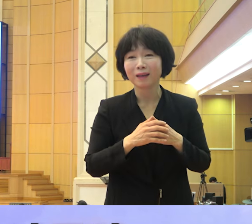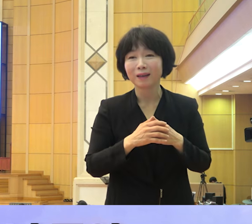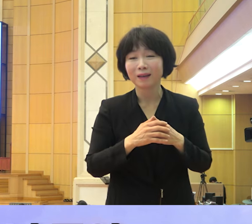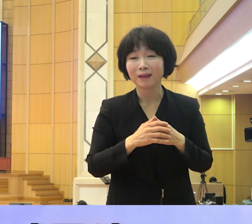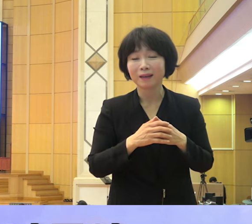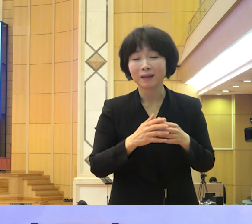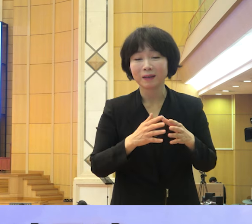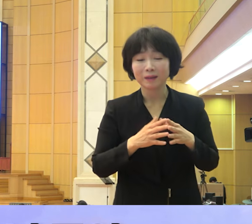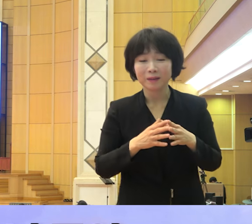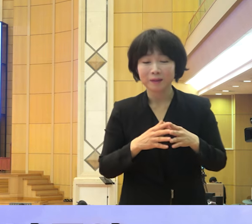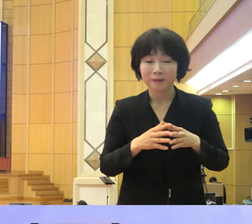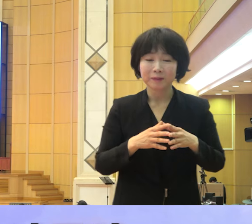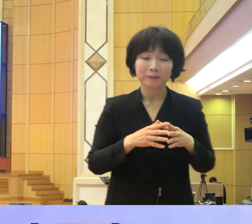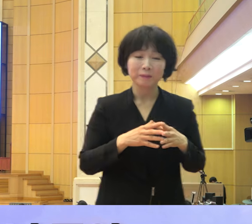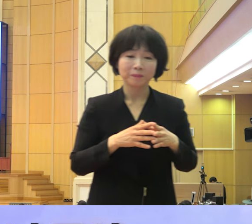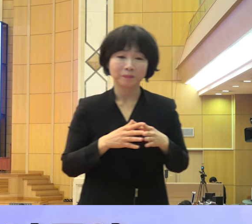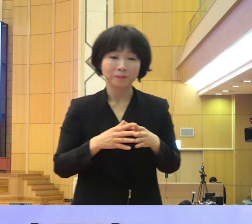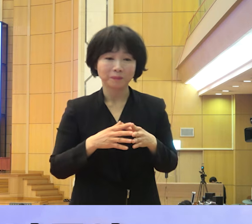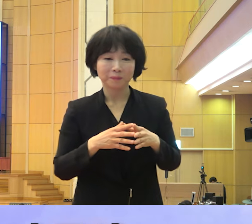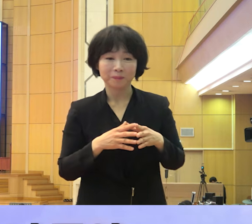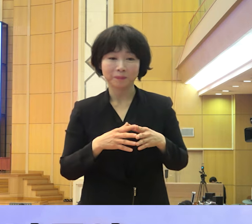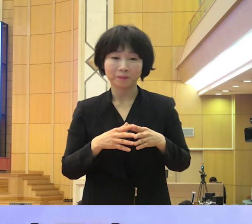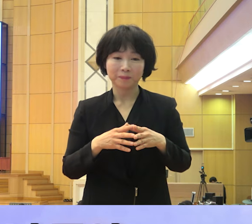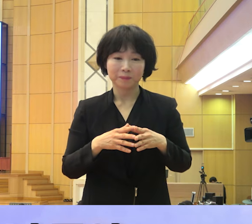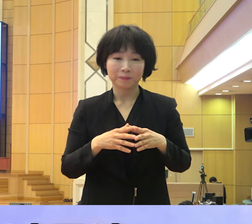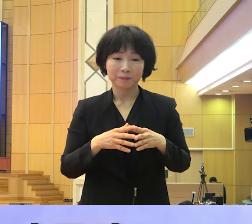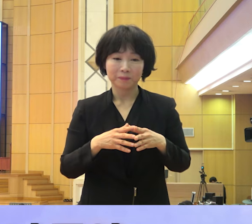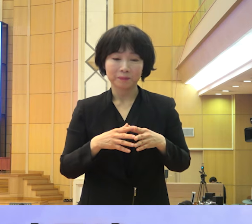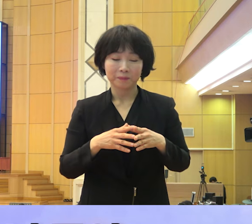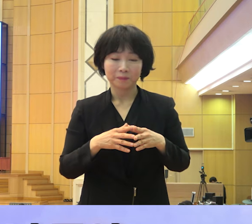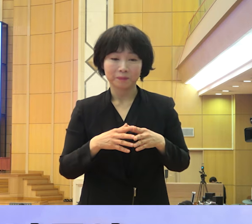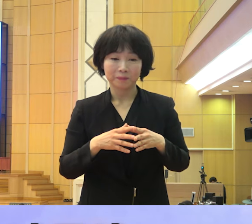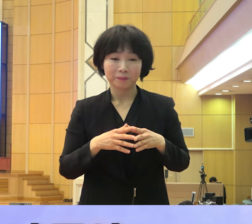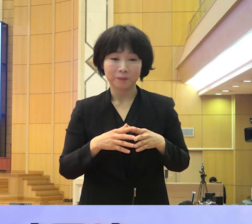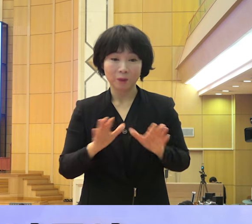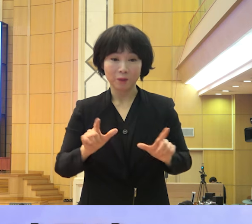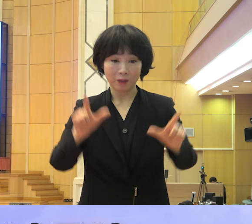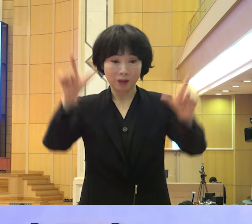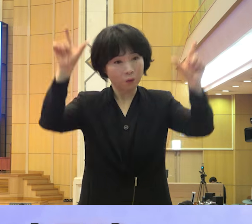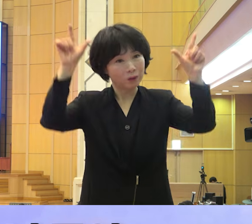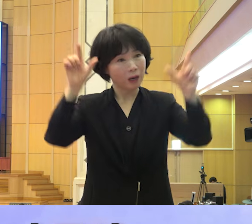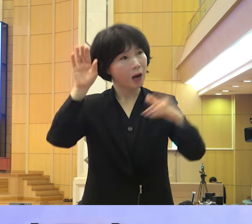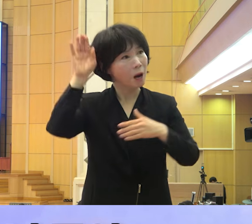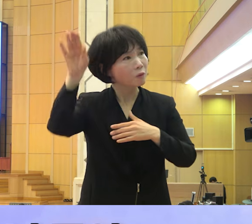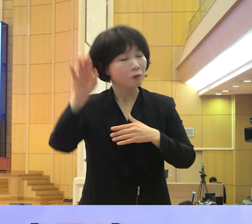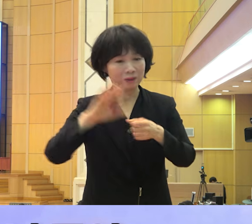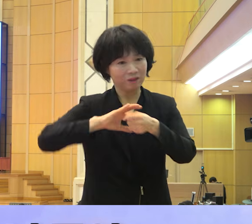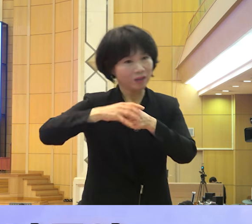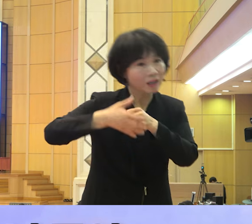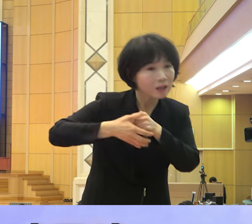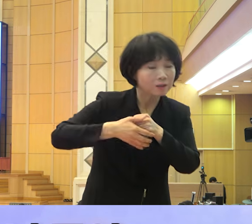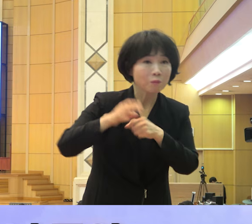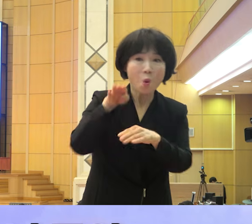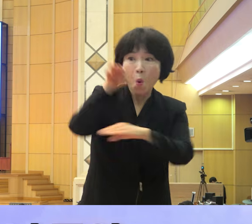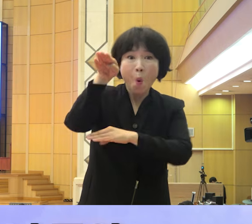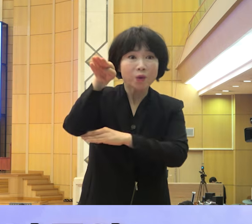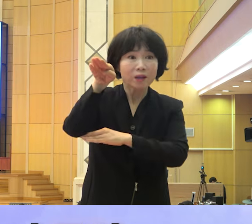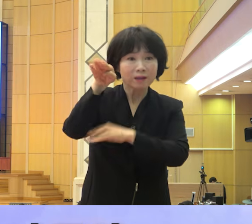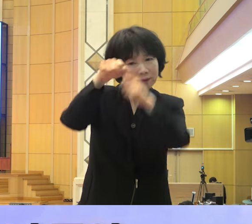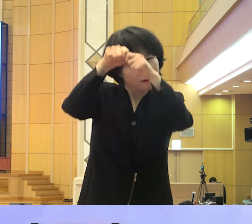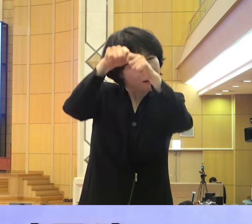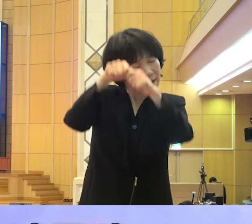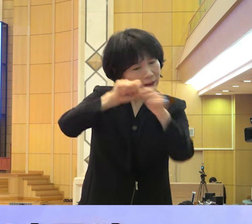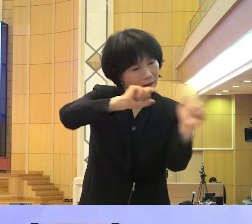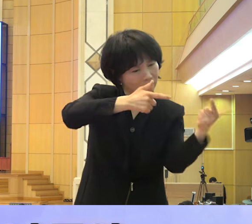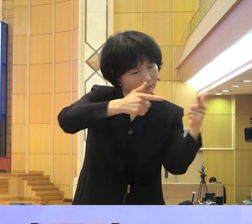뭐 의학계에서 나오는 말이긴 한데 다방면으로 연구를 하고 있죠.